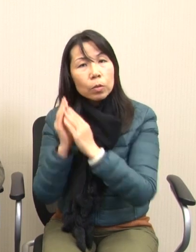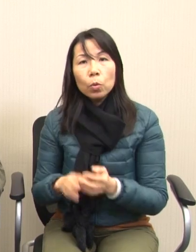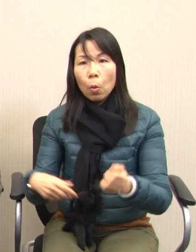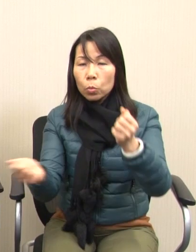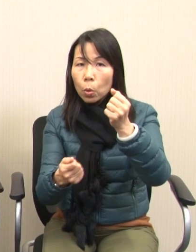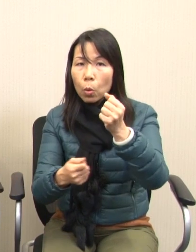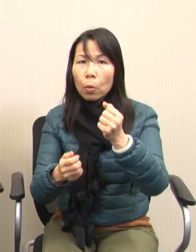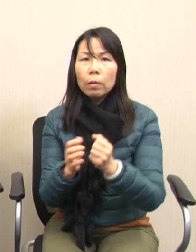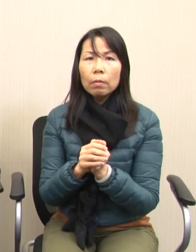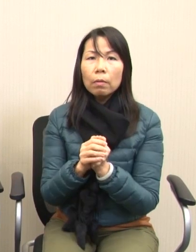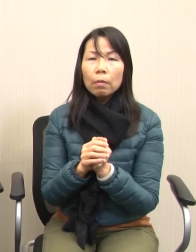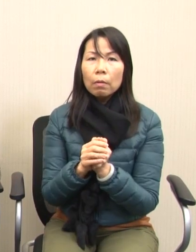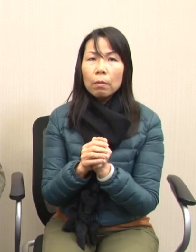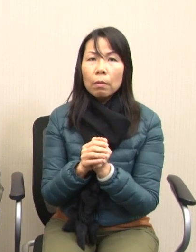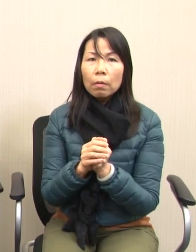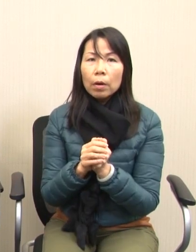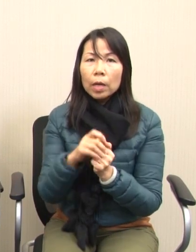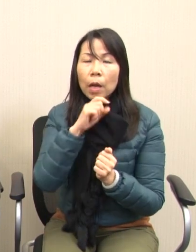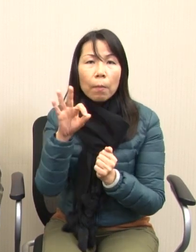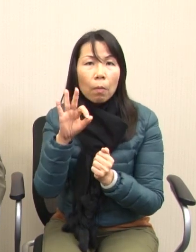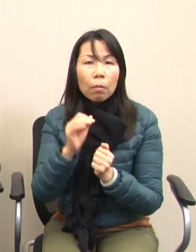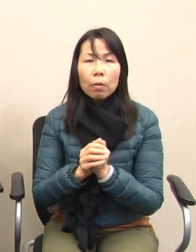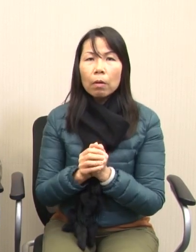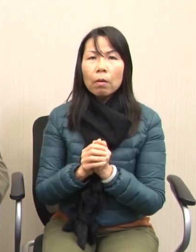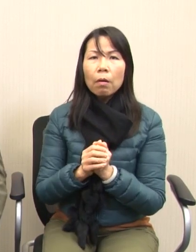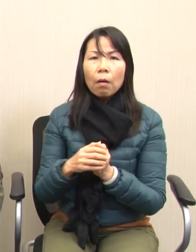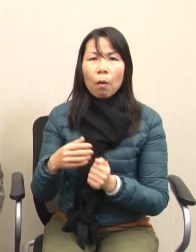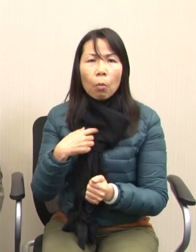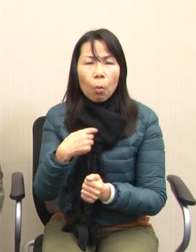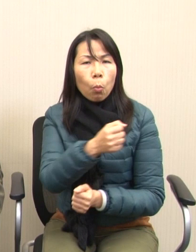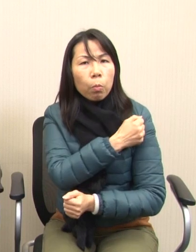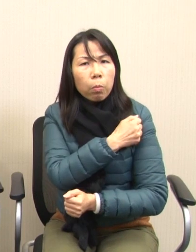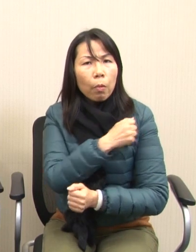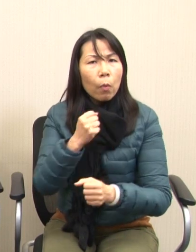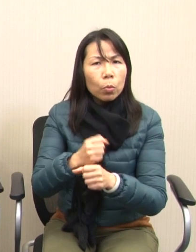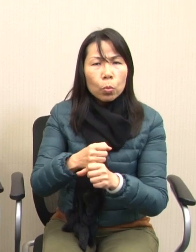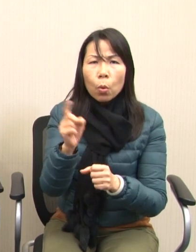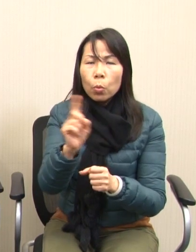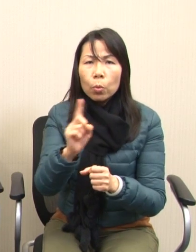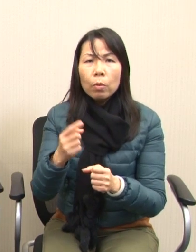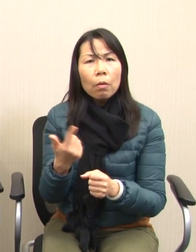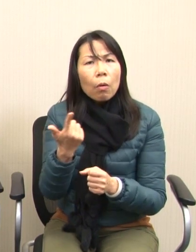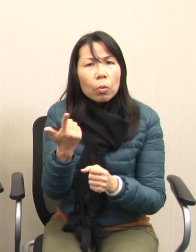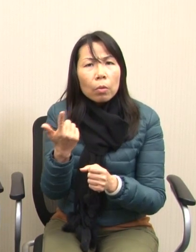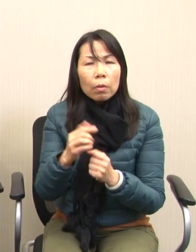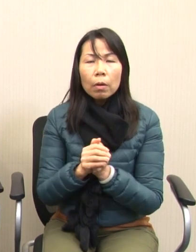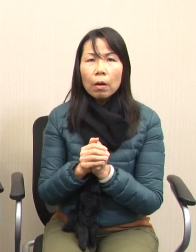辛苦啊！我哋做咗好多嘢㗎，我哋先咗300幾票。